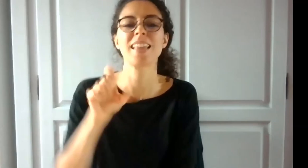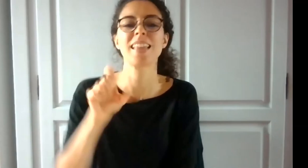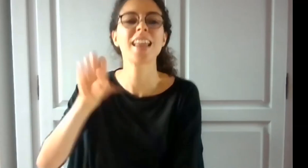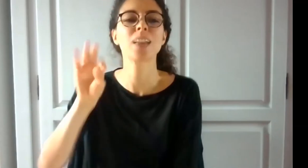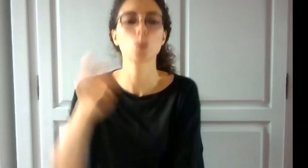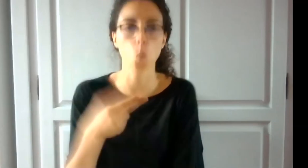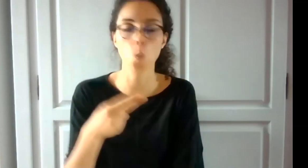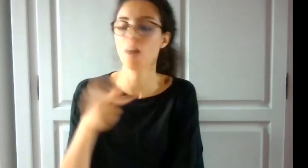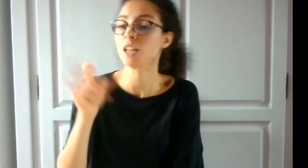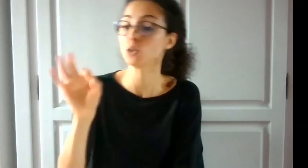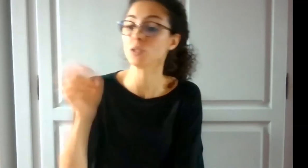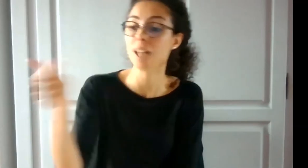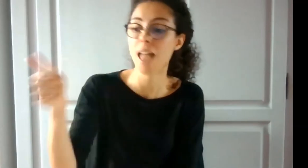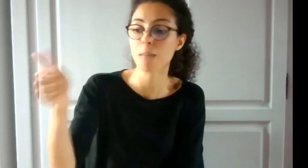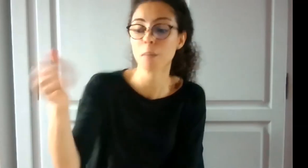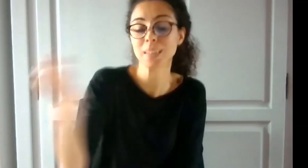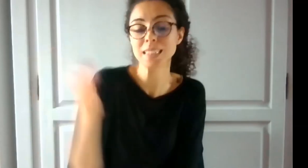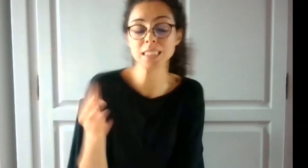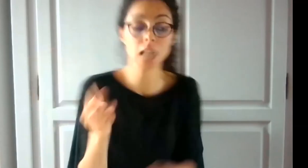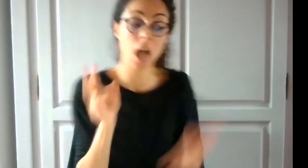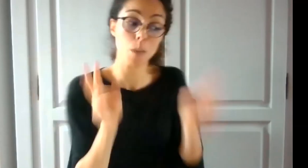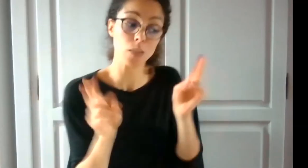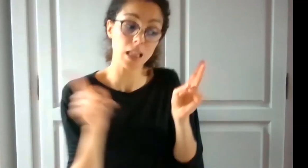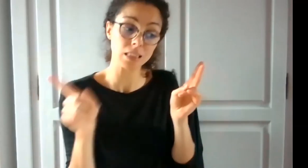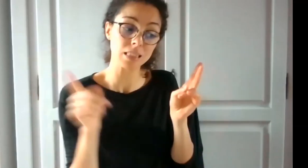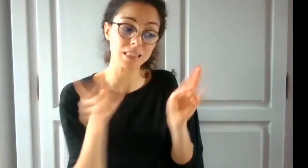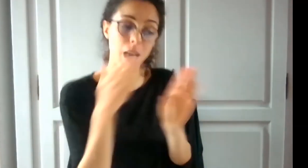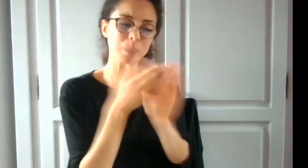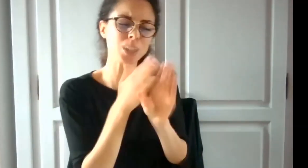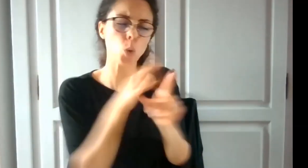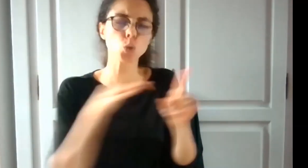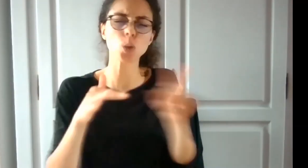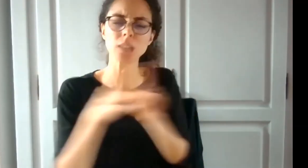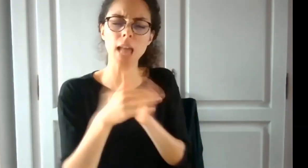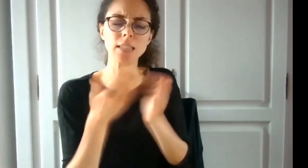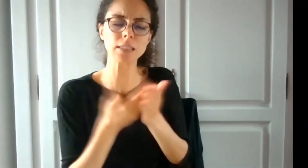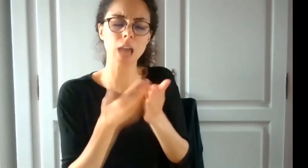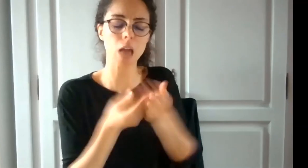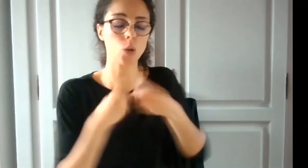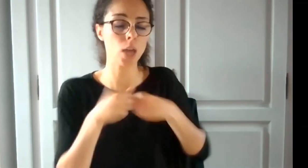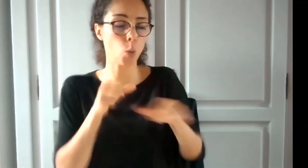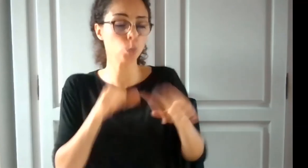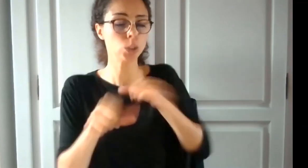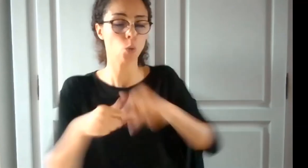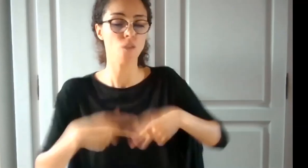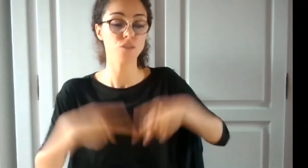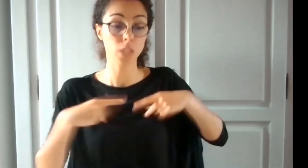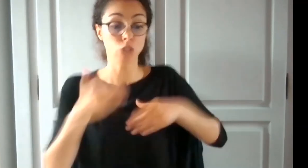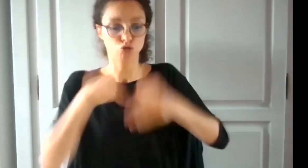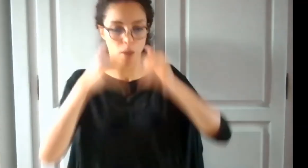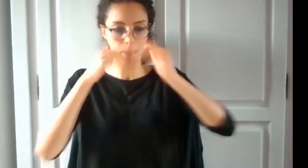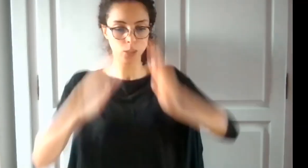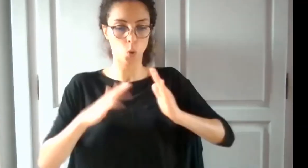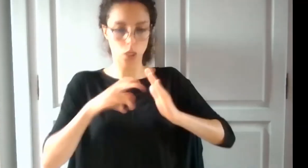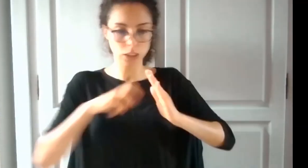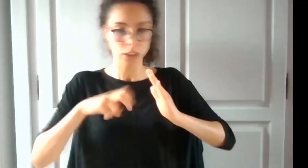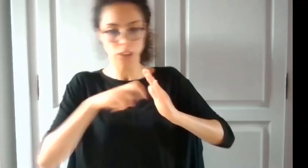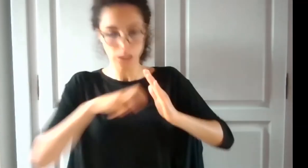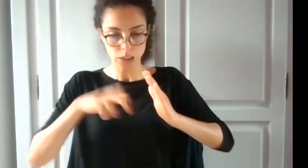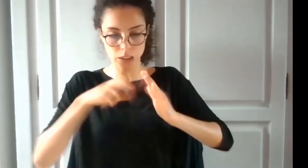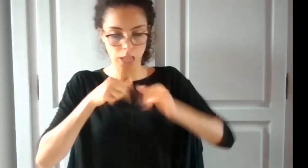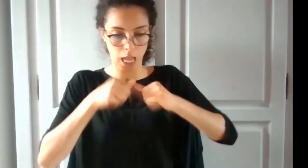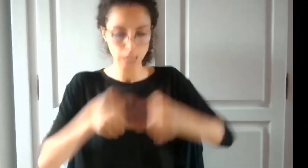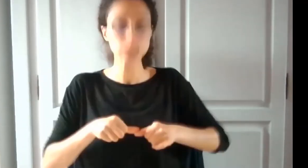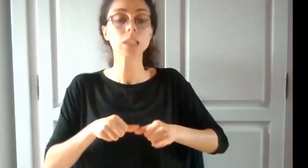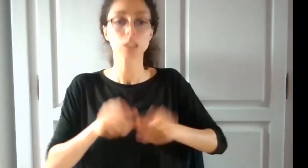fait que peut-être que aussi cette dimension psychosociale et les conditions de vie à domicile rendent en